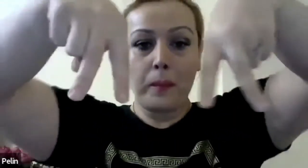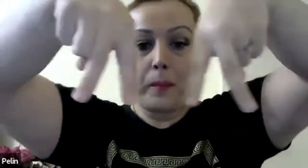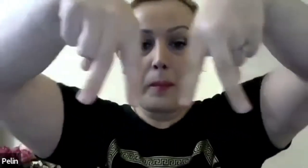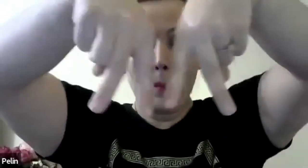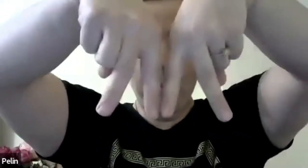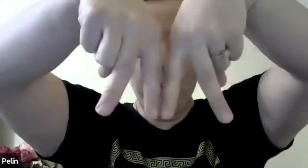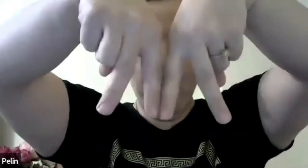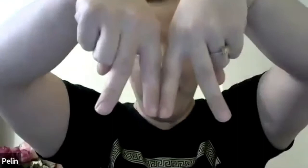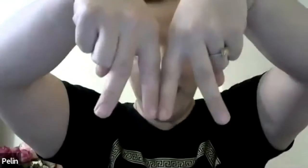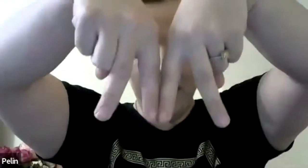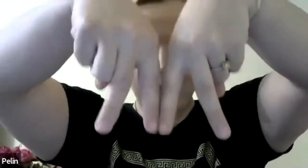M.